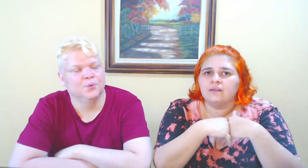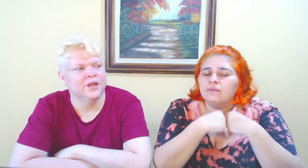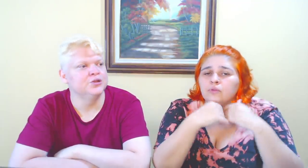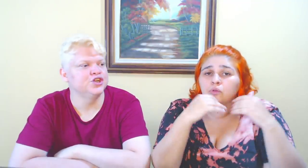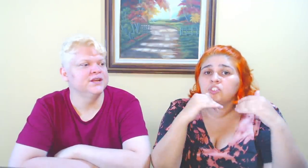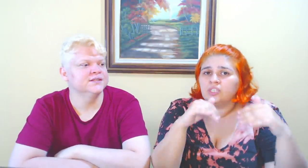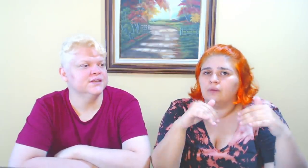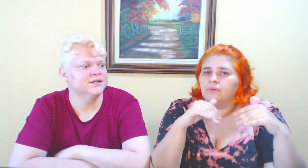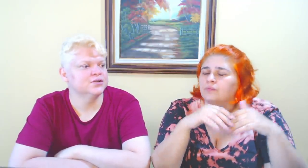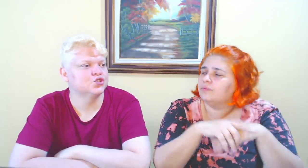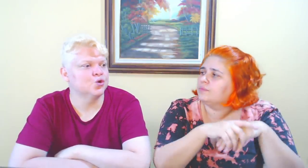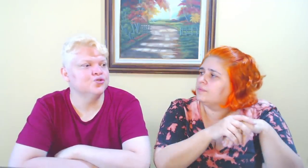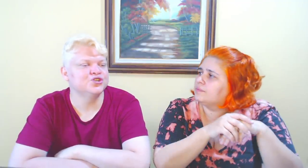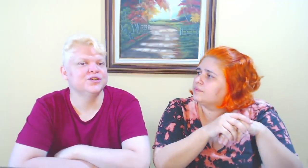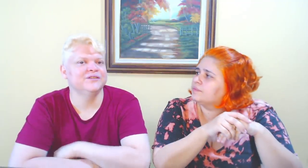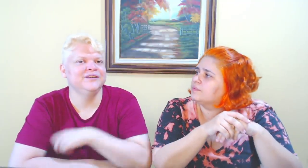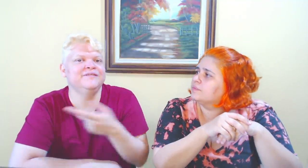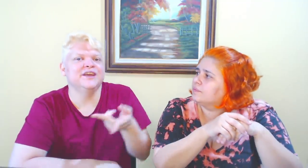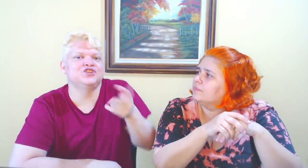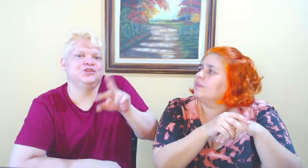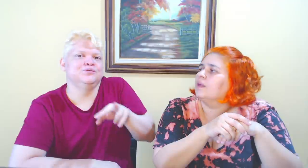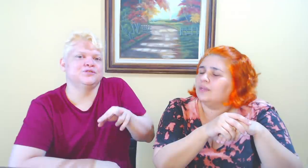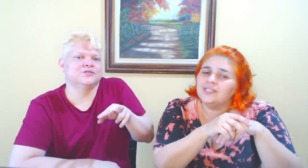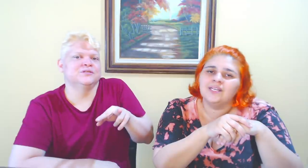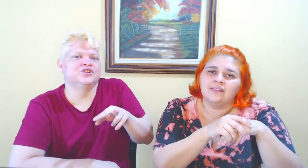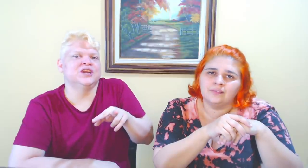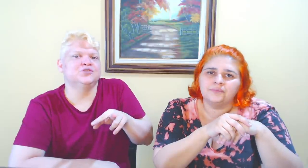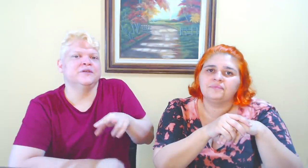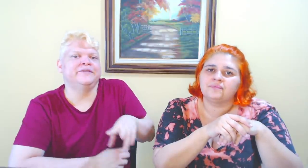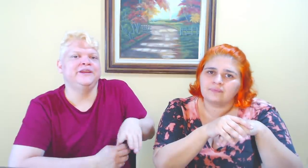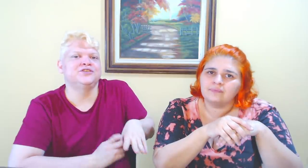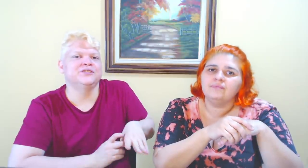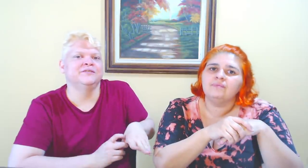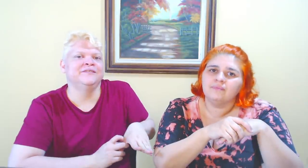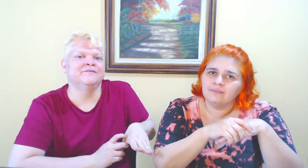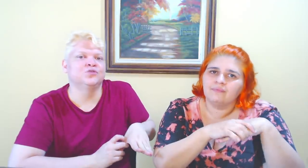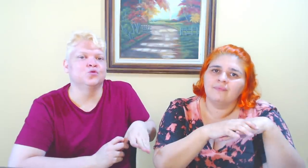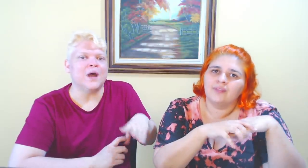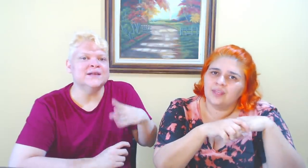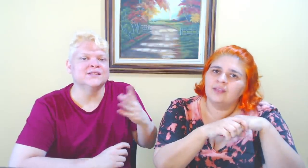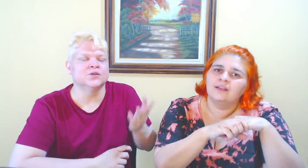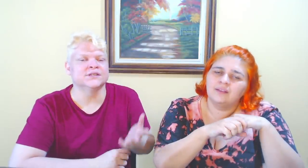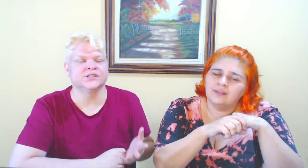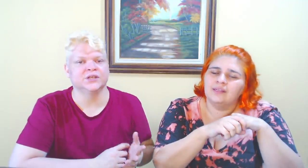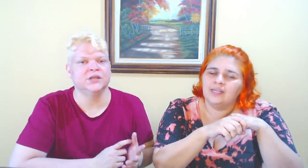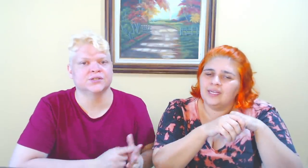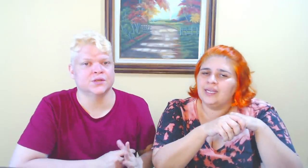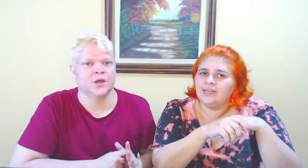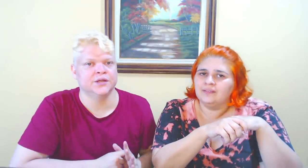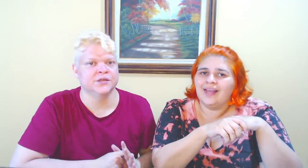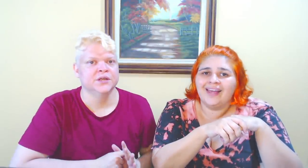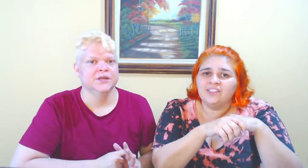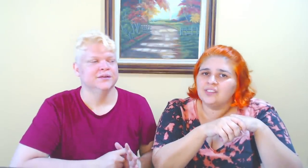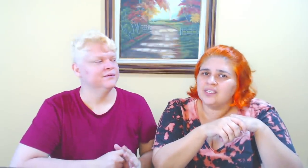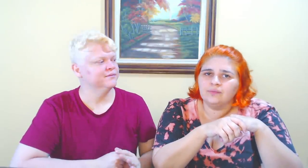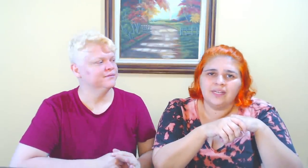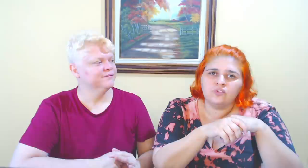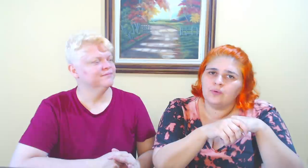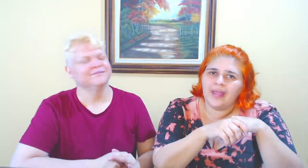Porque ele utiliza Sons invertidos Exato De trás para frente Em quase todas As trilhas sonoras A edição está surreal